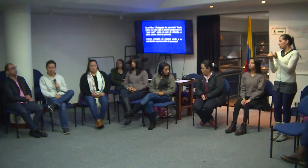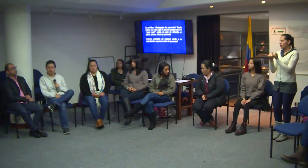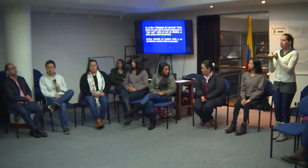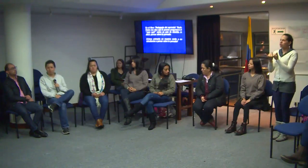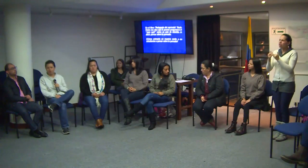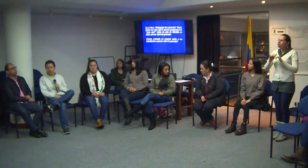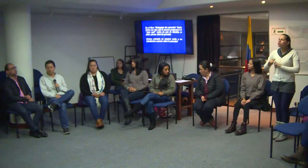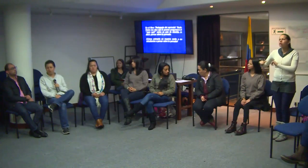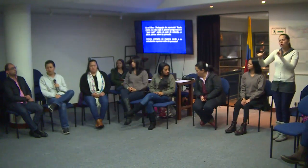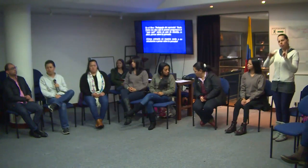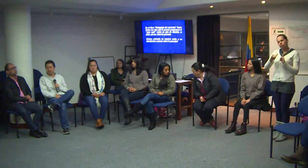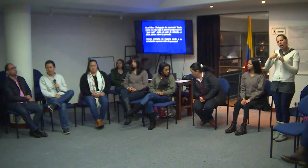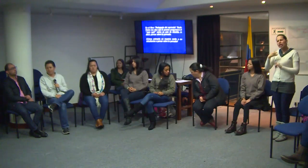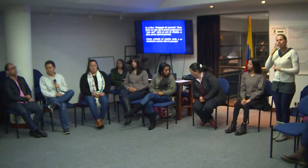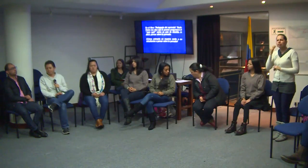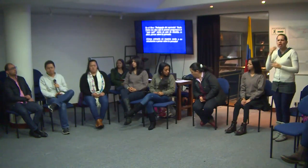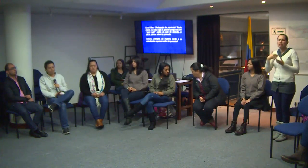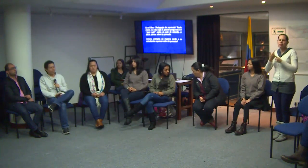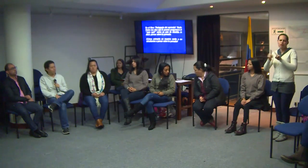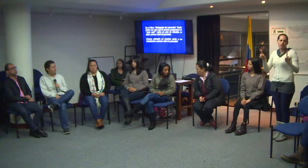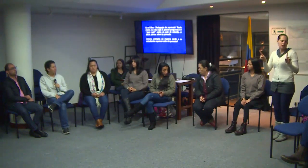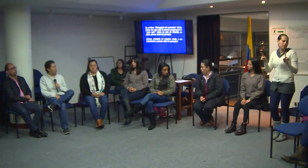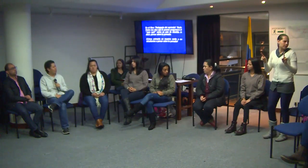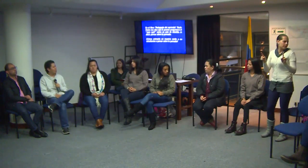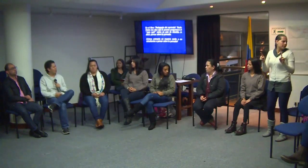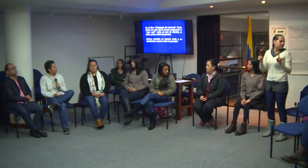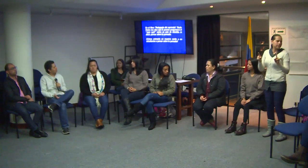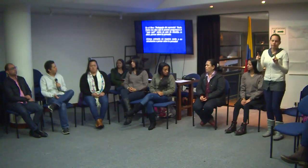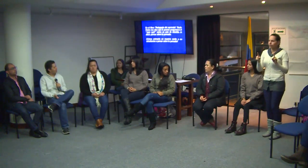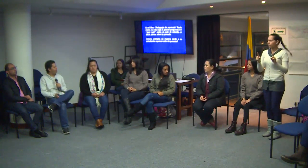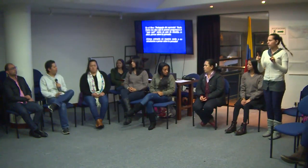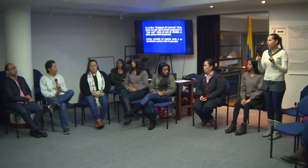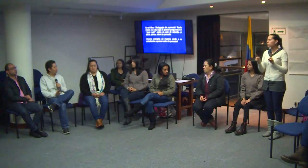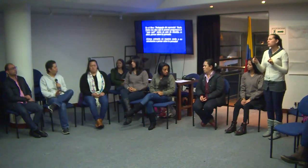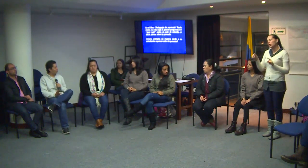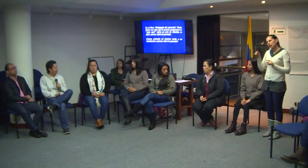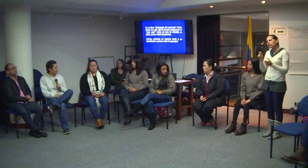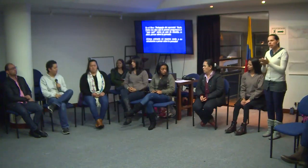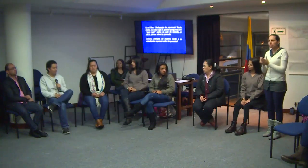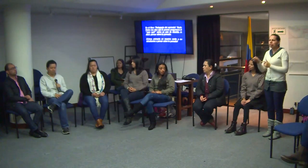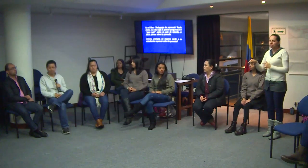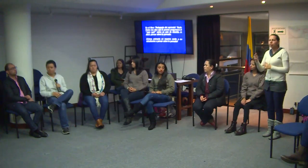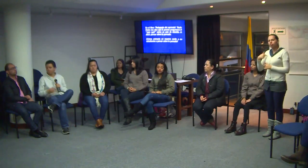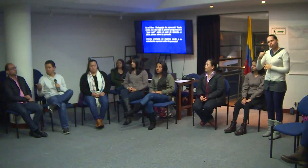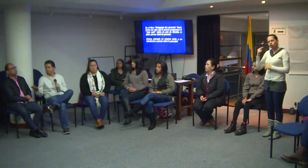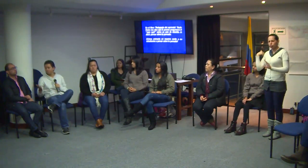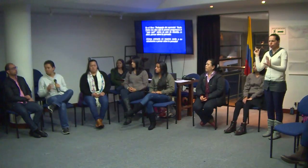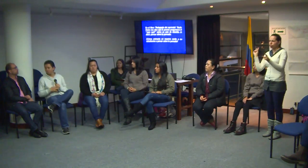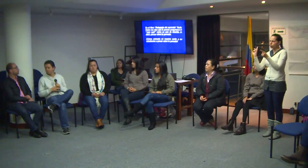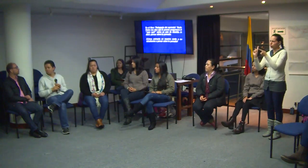las experimentamos de manera diferente. Ese es como mi recorrido como maestro.